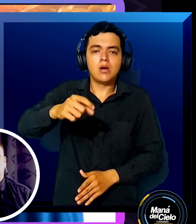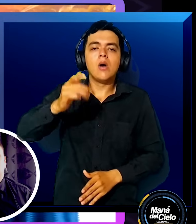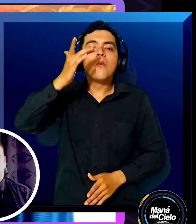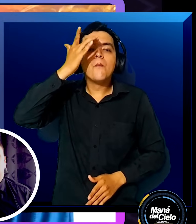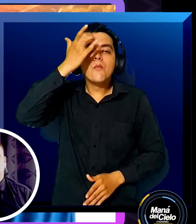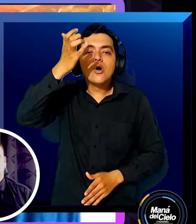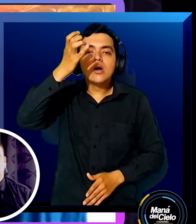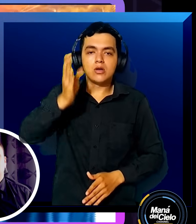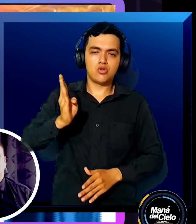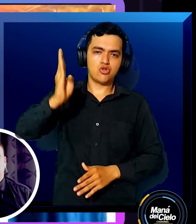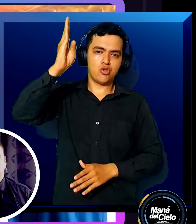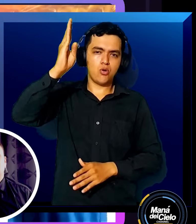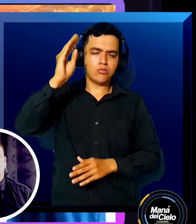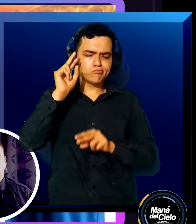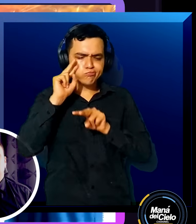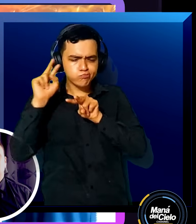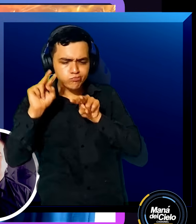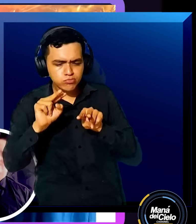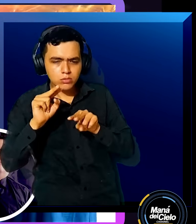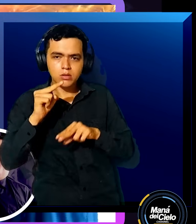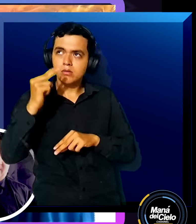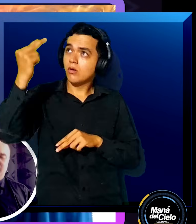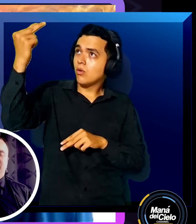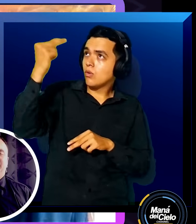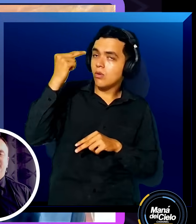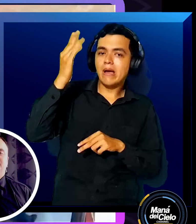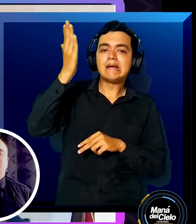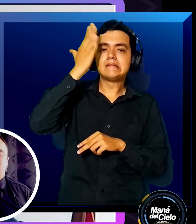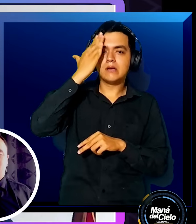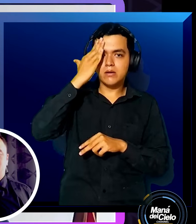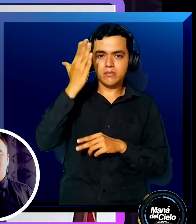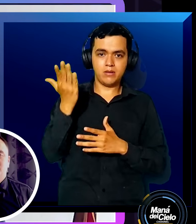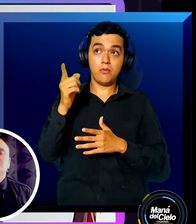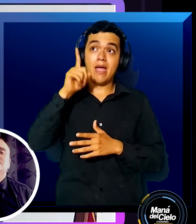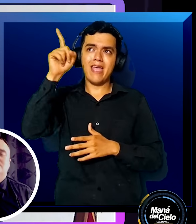Lo que tú y yo tenemos que hacer es creerle